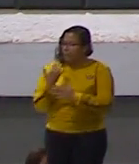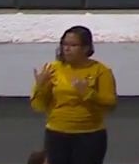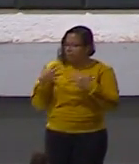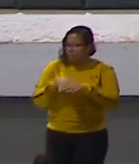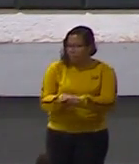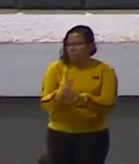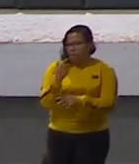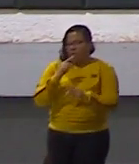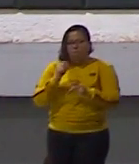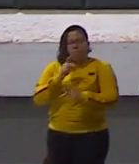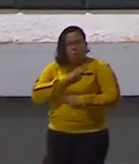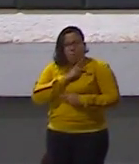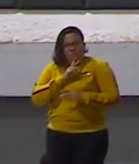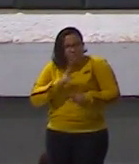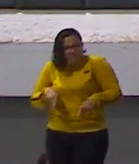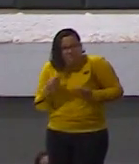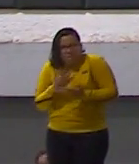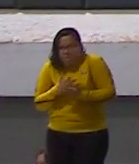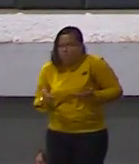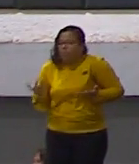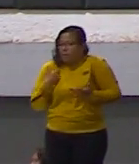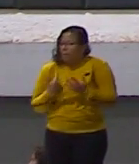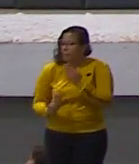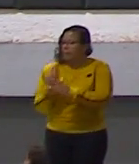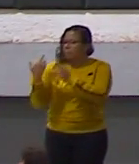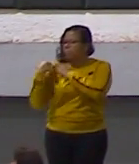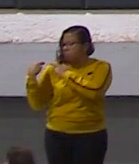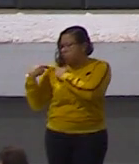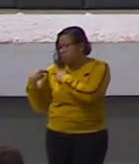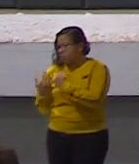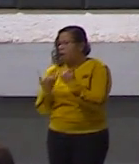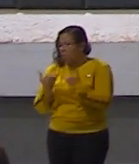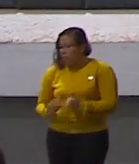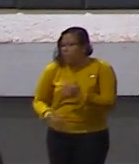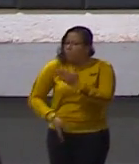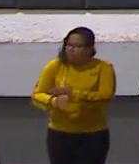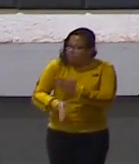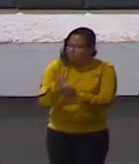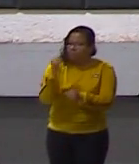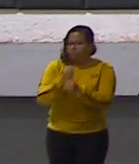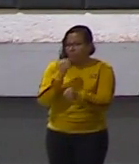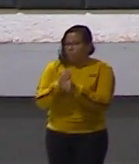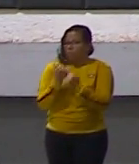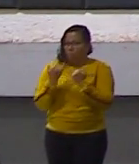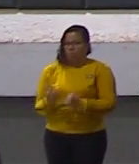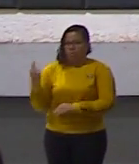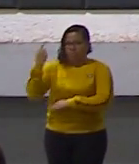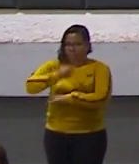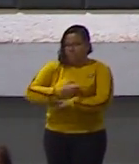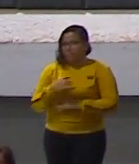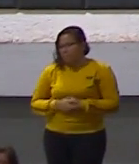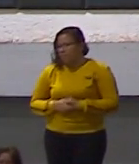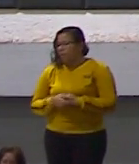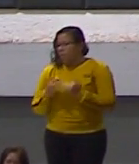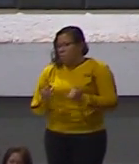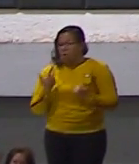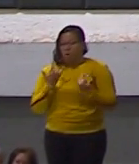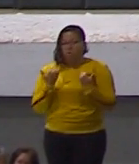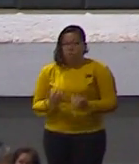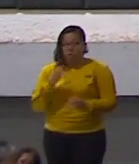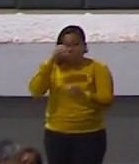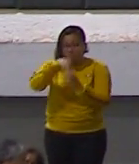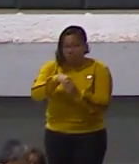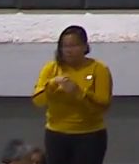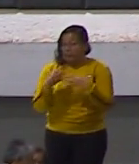vidas y las responsabilidades que hay ahí así que sigamos trabajando en el día de hoy por supuesto lo que hoy nos metimos en